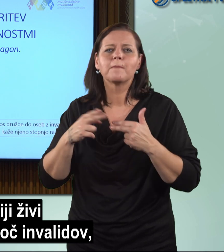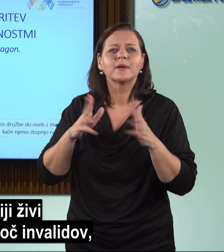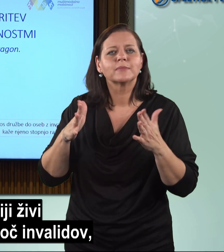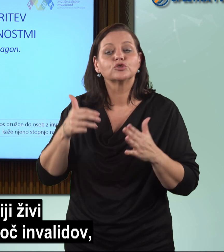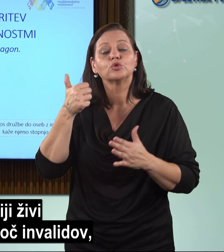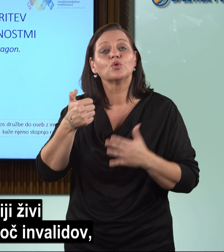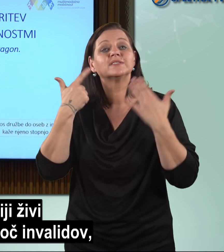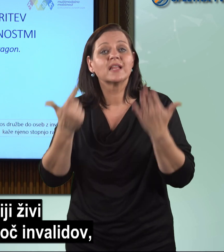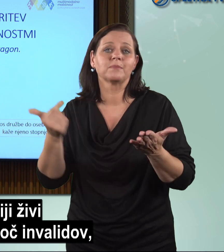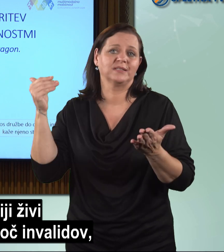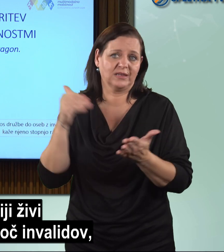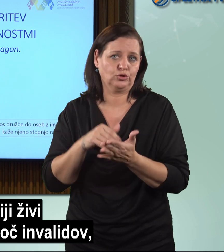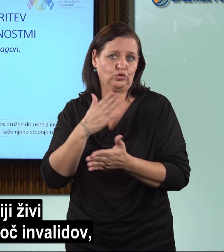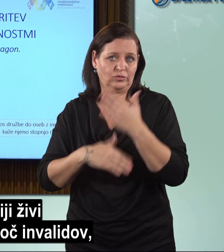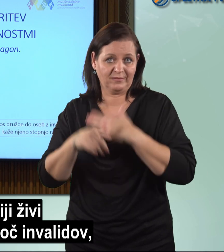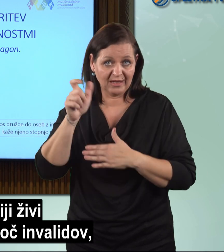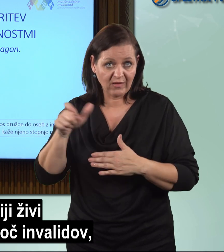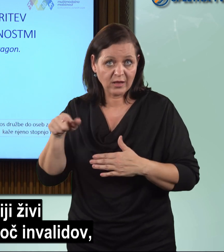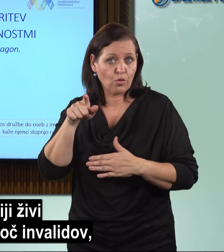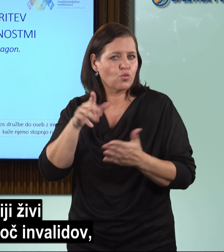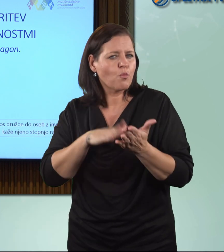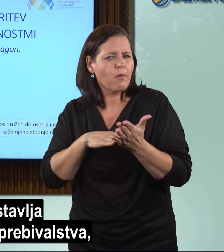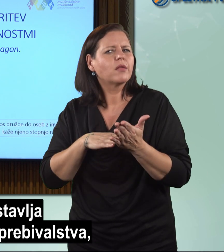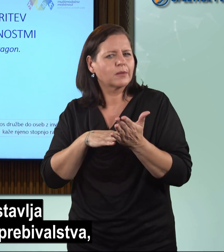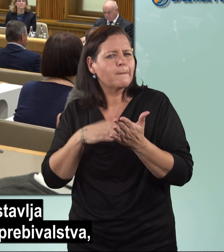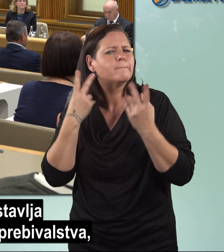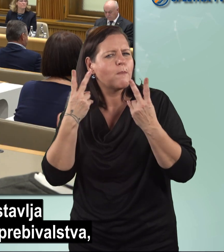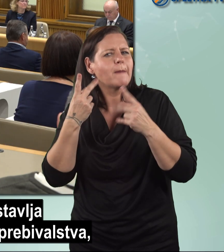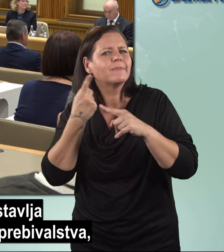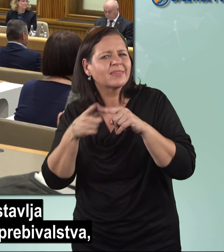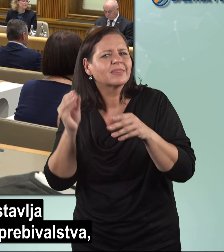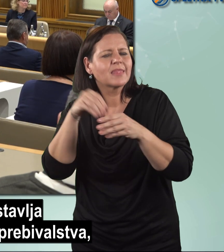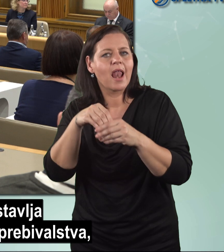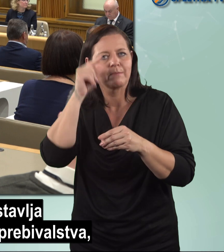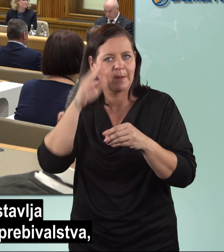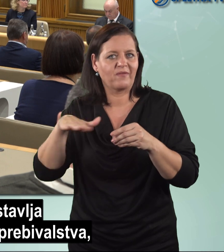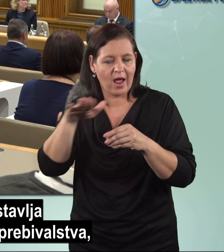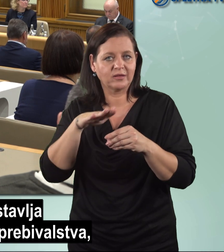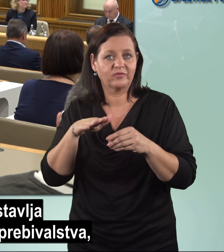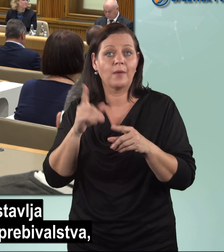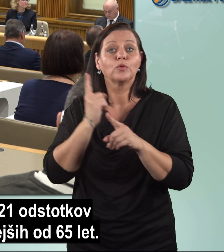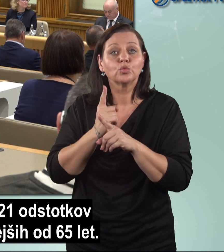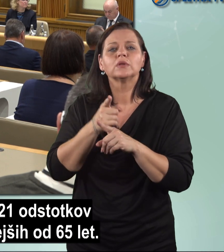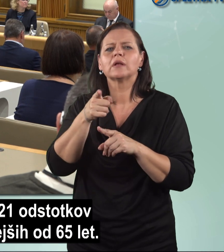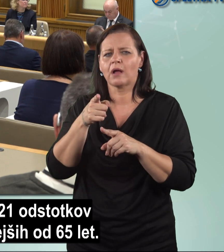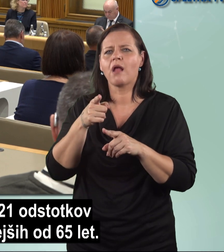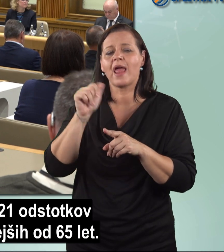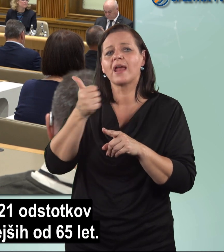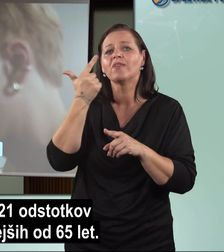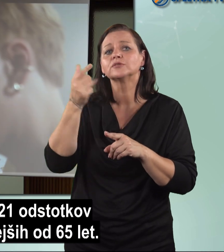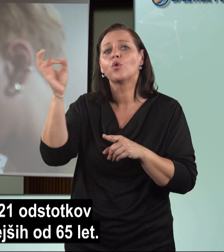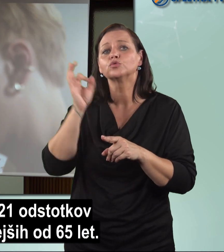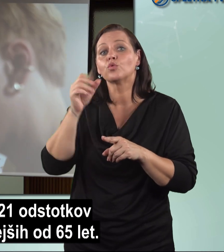V Sloveniji živi približno 170 tisoč invalidov, kar predstavlja pomemben del prebivalstva, hkrati pa je